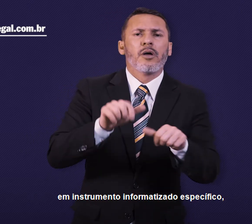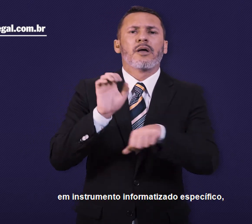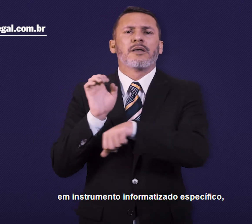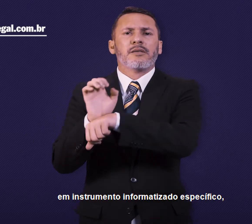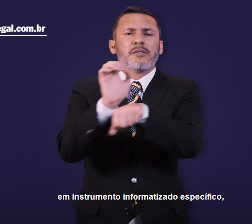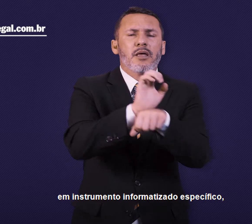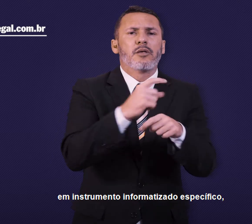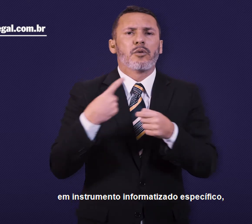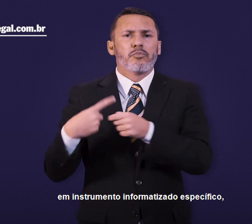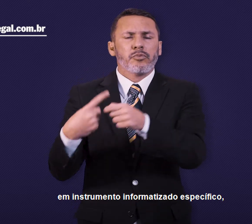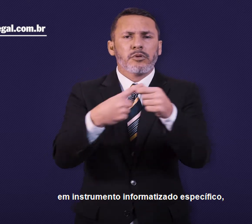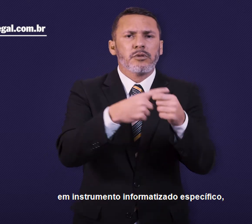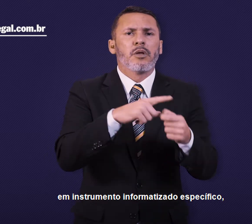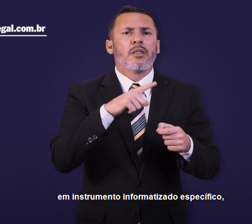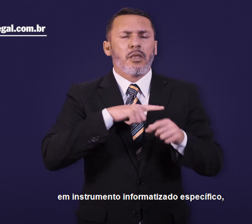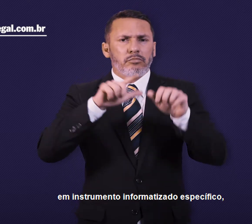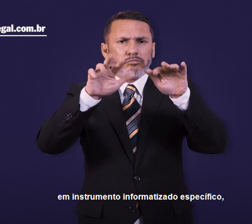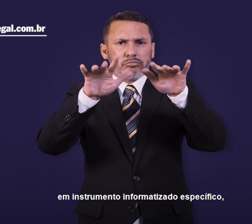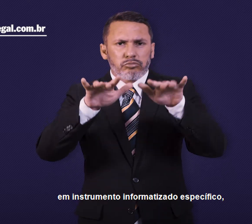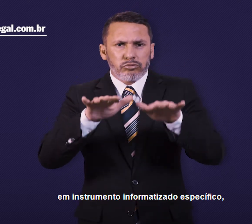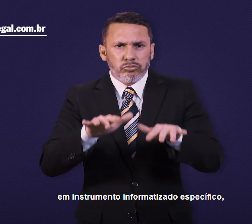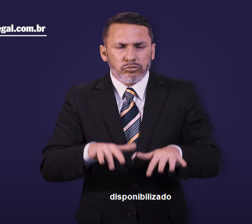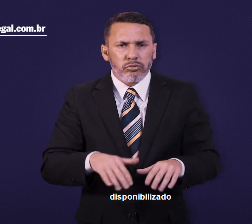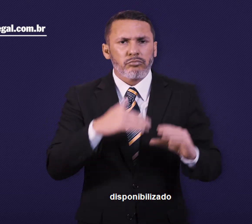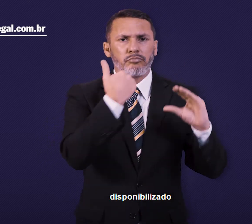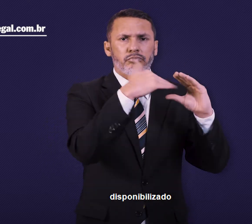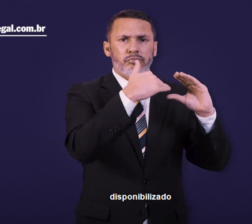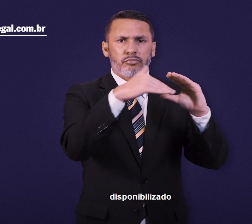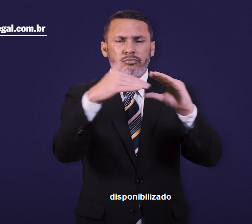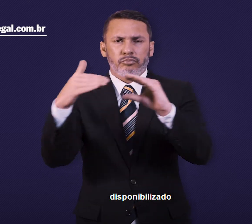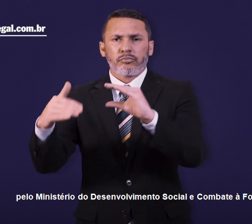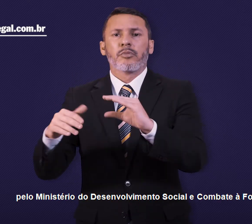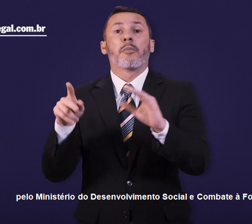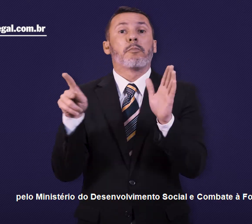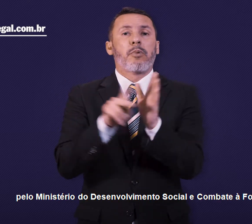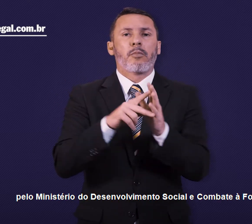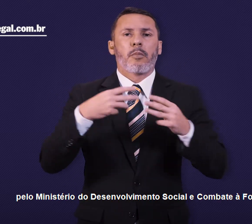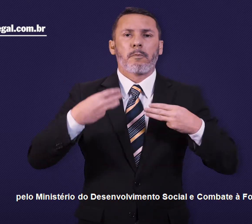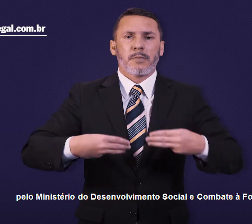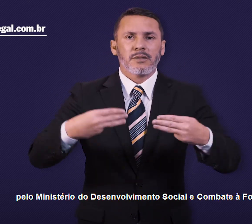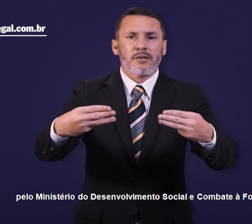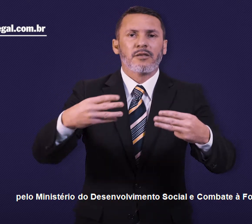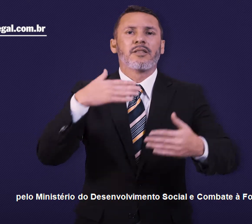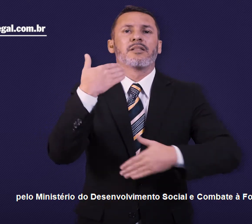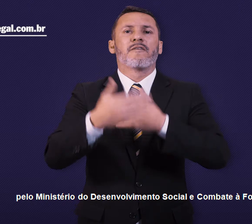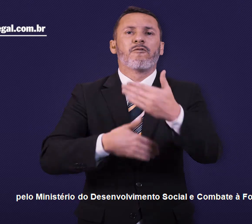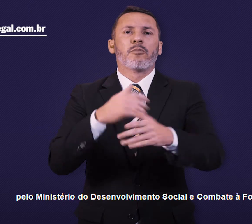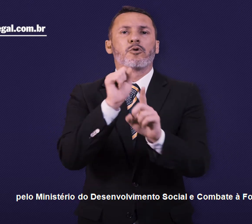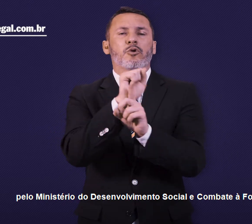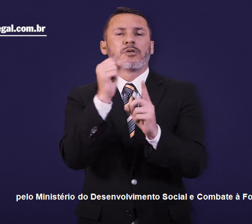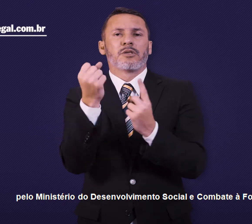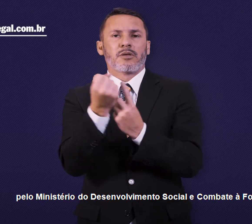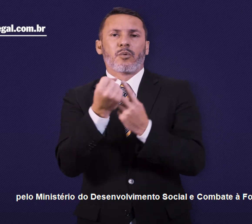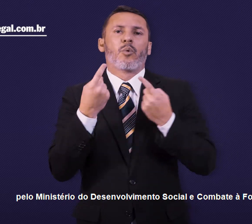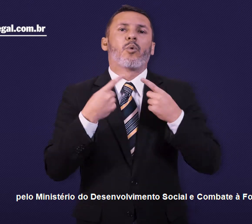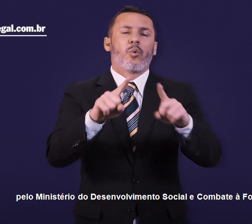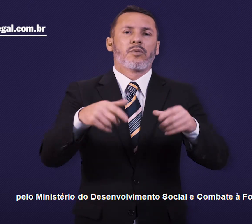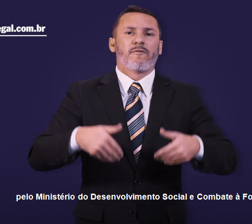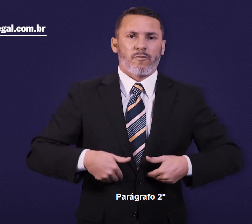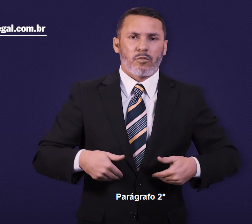em instrumento informatizado específico disponibilizado pelo Ministério do Desenvolvimento Social e Combate à Fome.